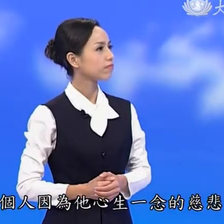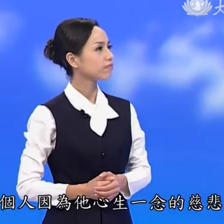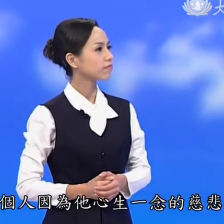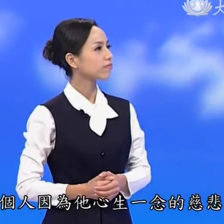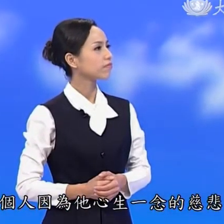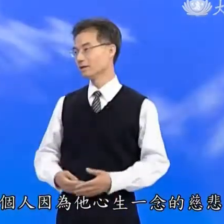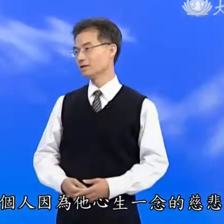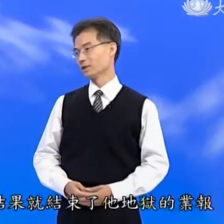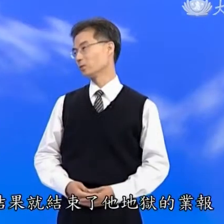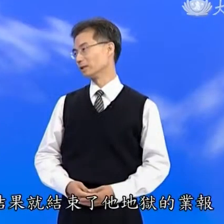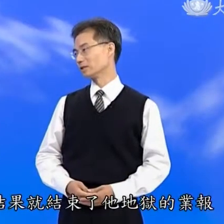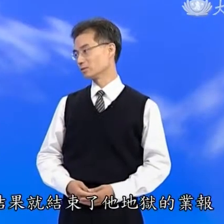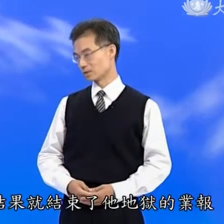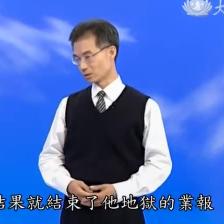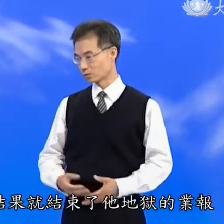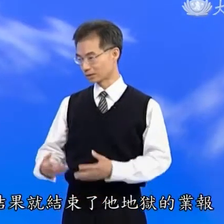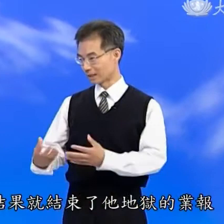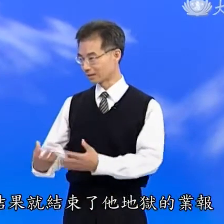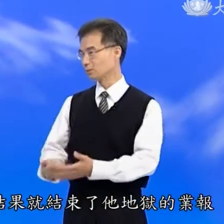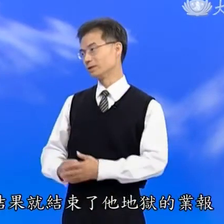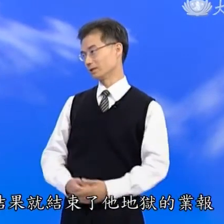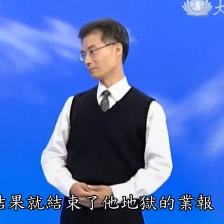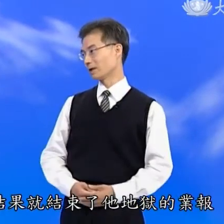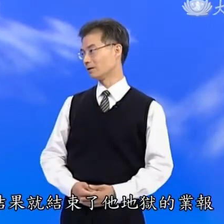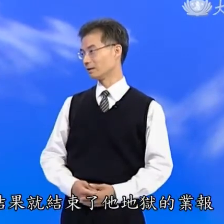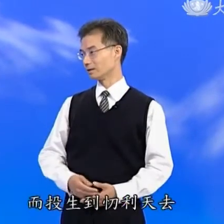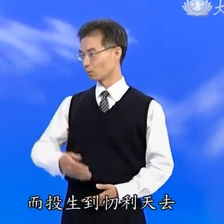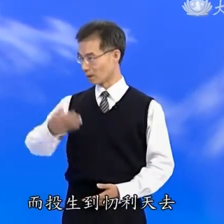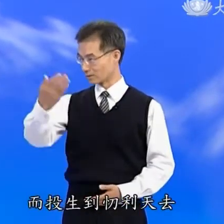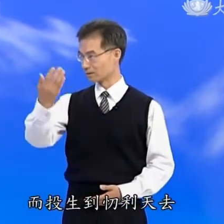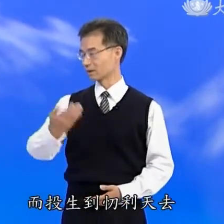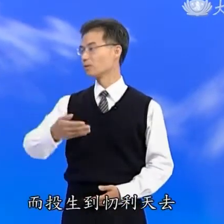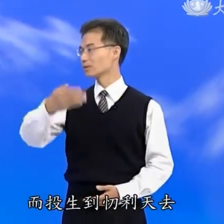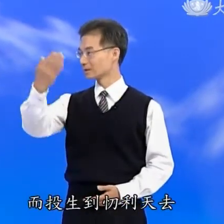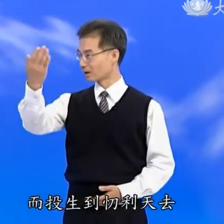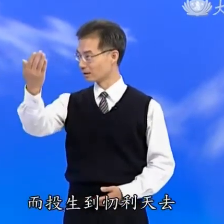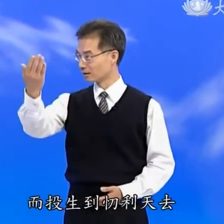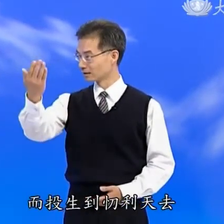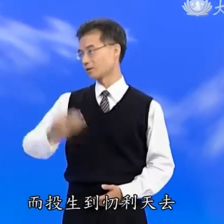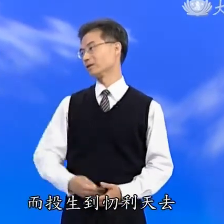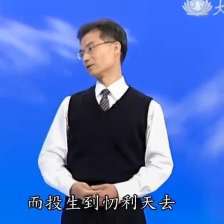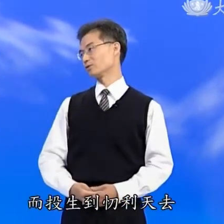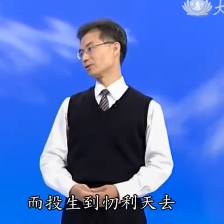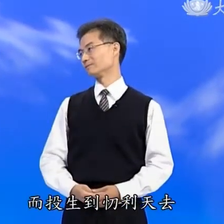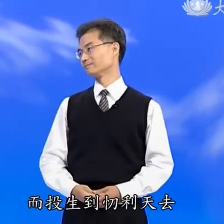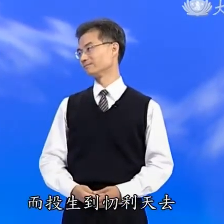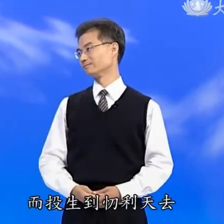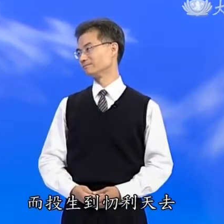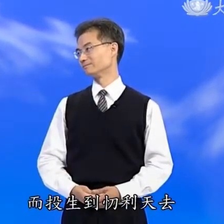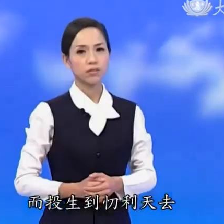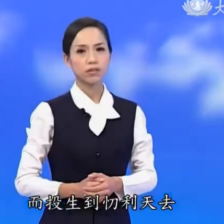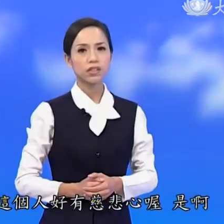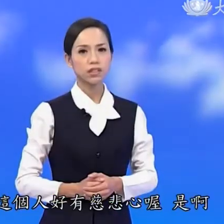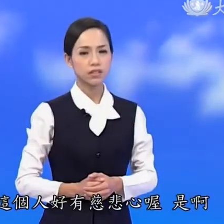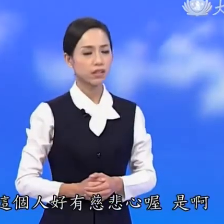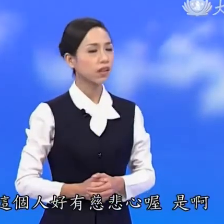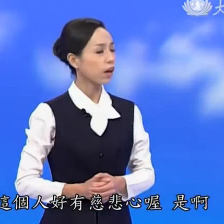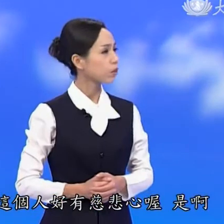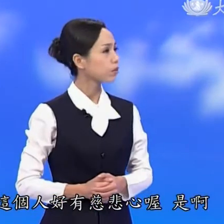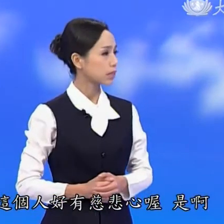的慈悲，结果呢就结束了他地狱的业报，而往生逃生到刀立天去。哇， 这个人好有